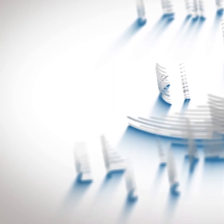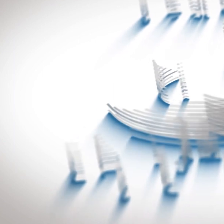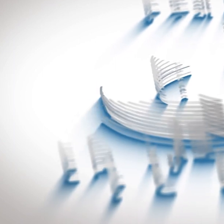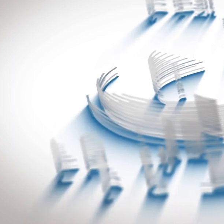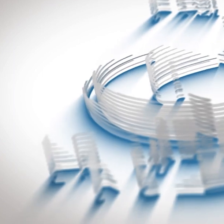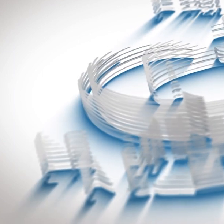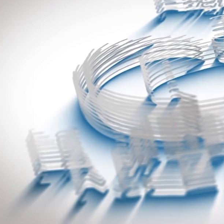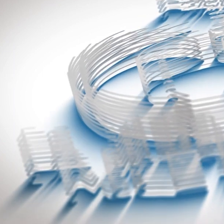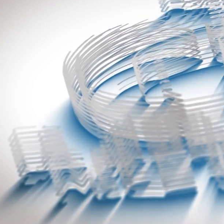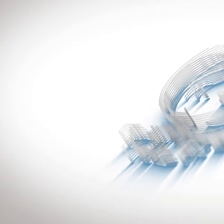गाइए